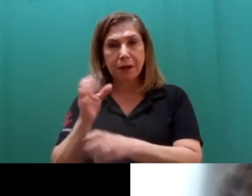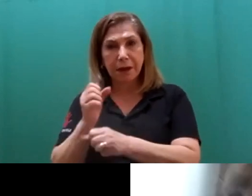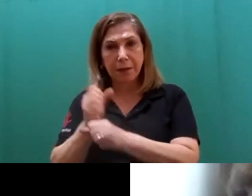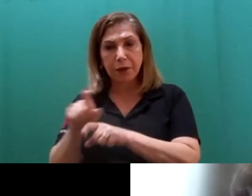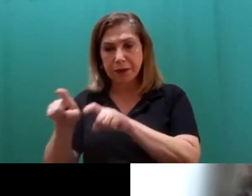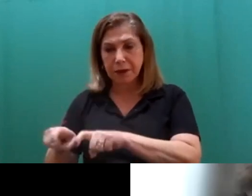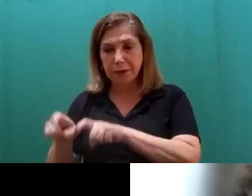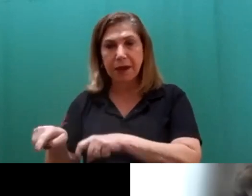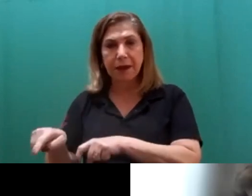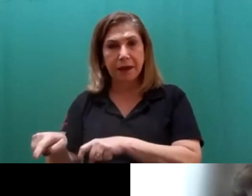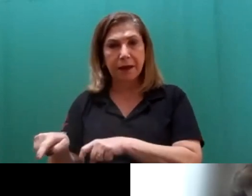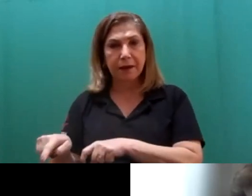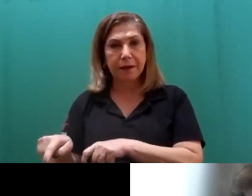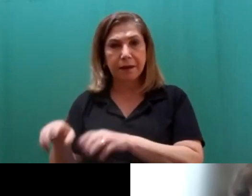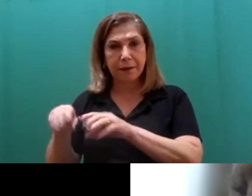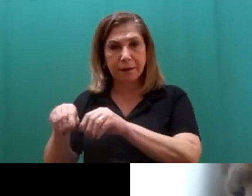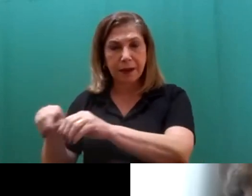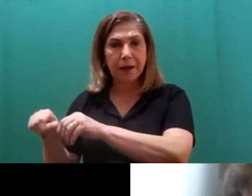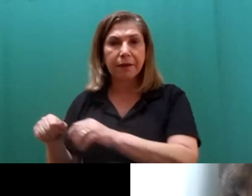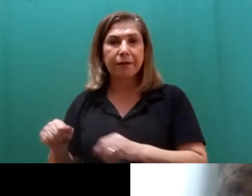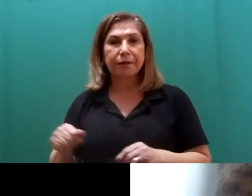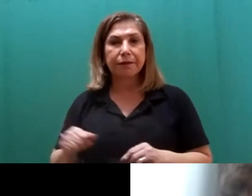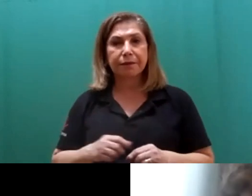by using the driver that cities have